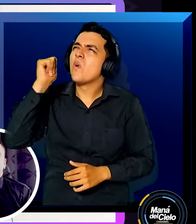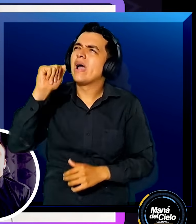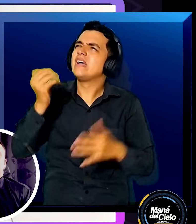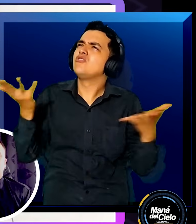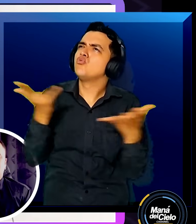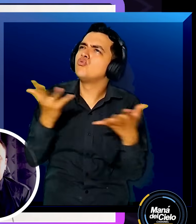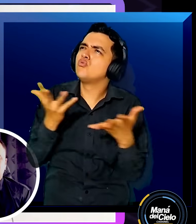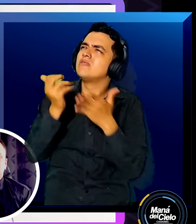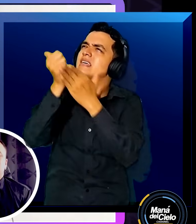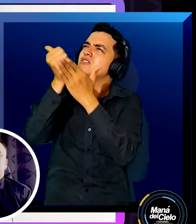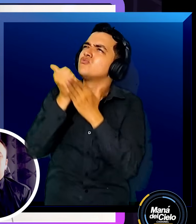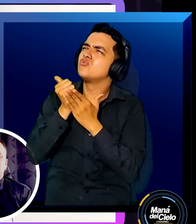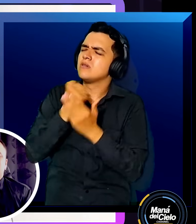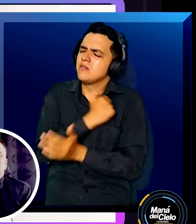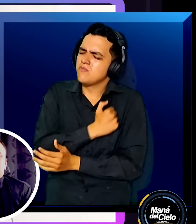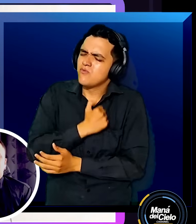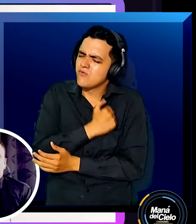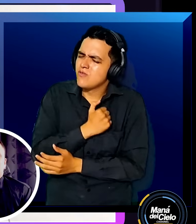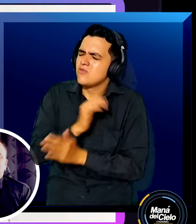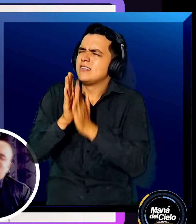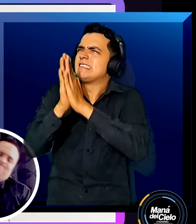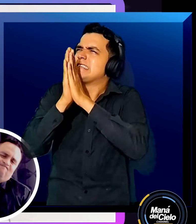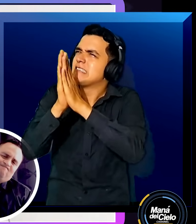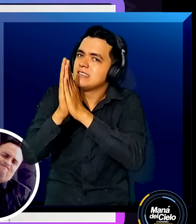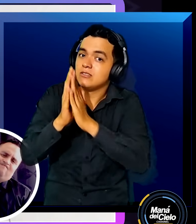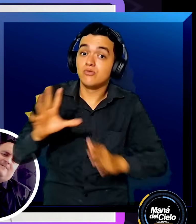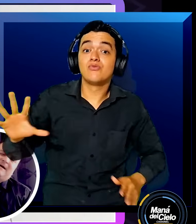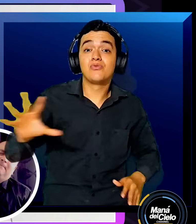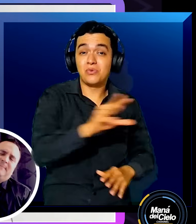los coros, yo veo que va entrando